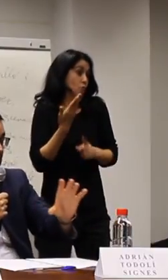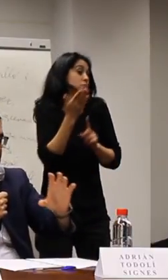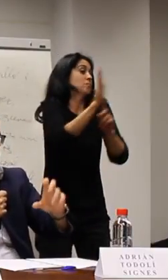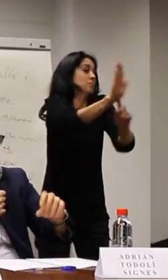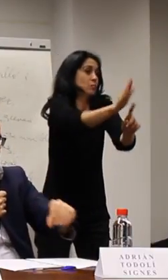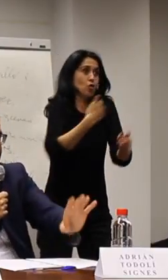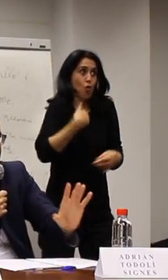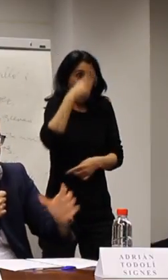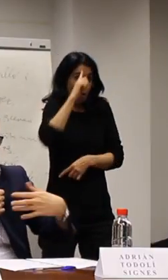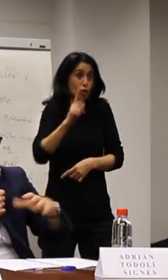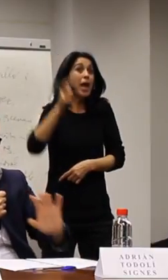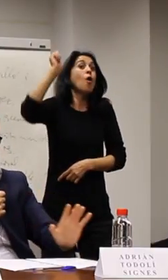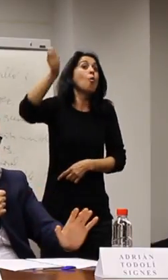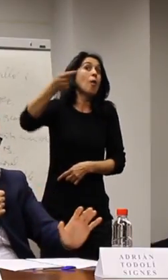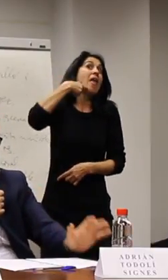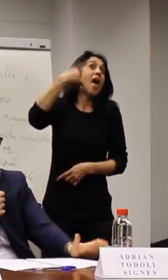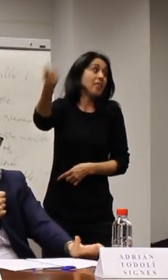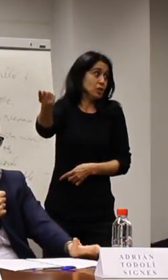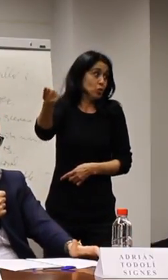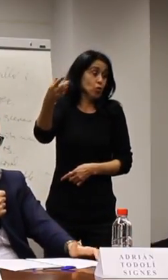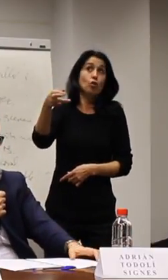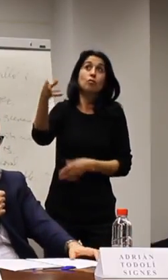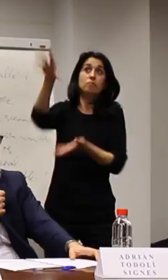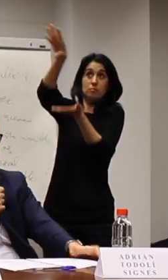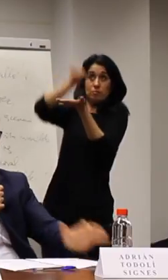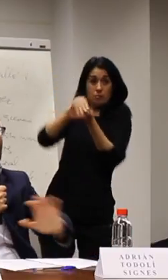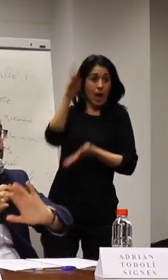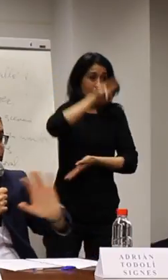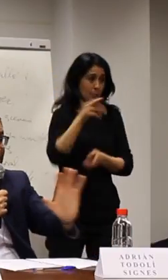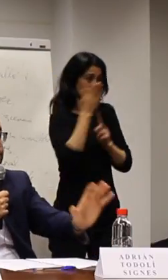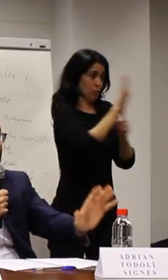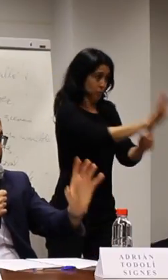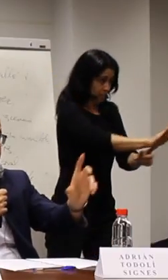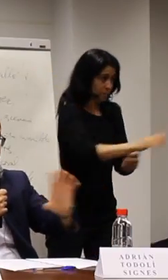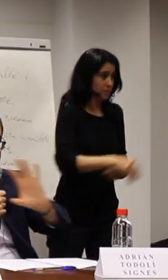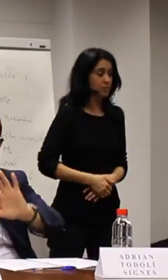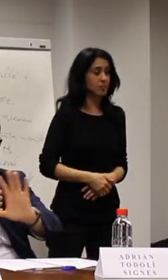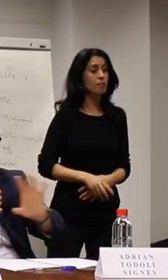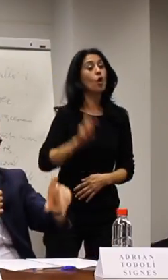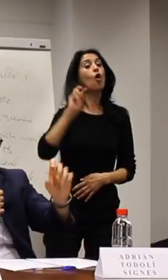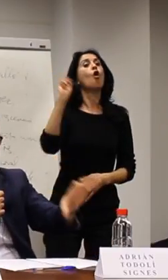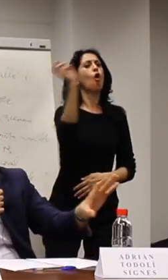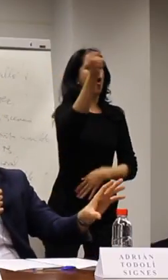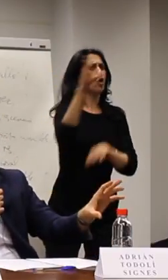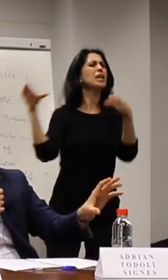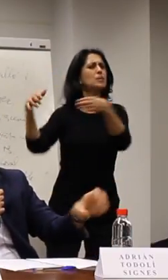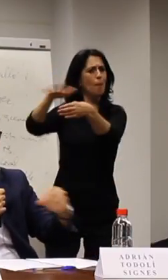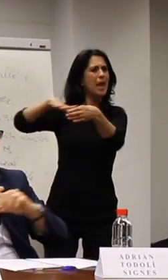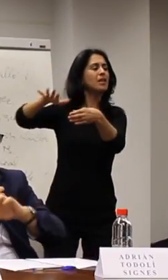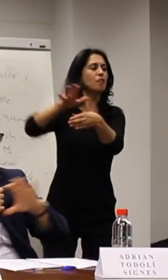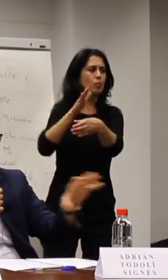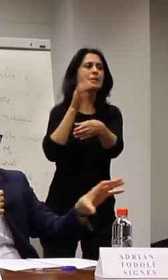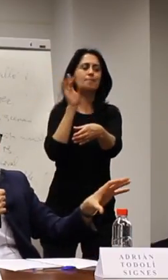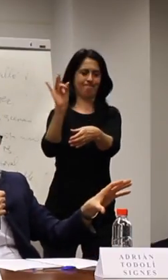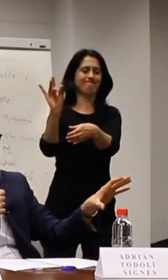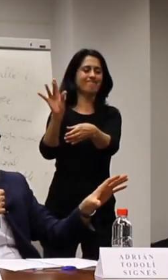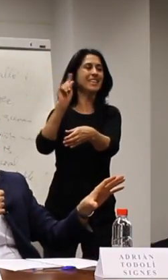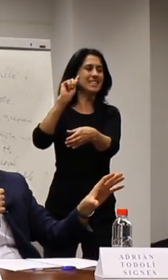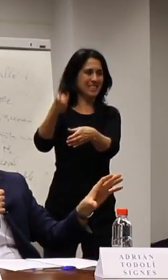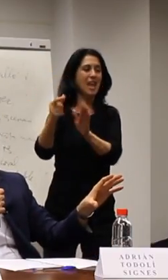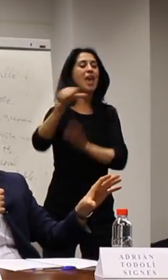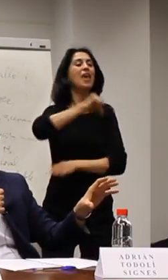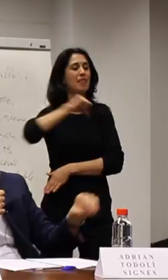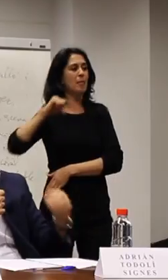simplemente a lo que dice la sentencia. Yo repito lo que dice la sentencia. Hay otras plataformas que efectivamente sí que son independientes porque no dictan